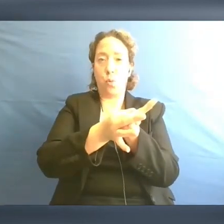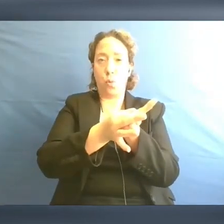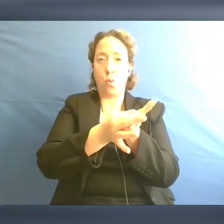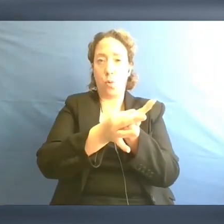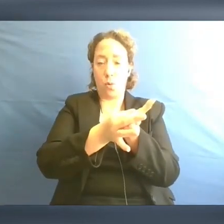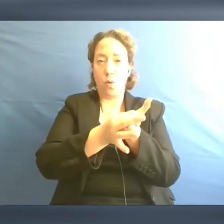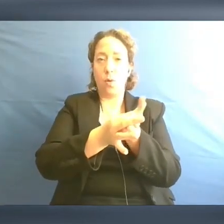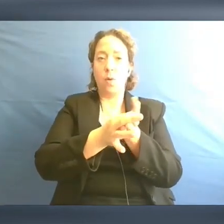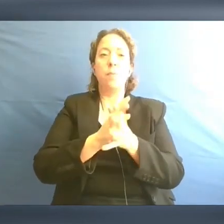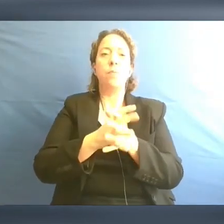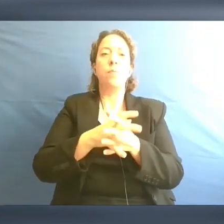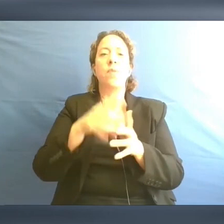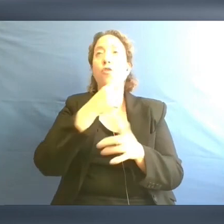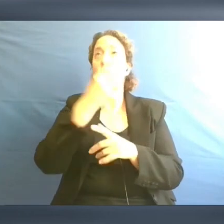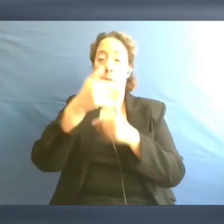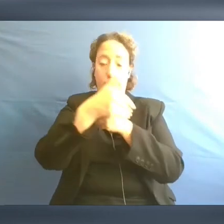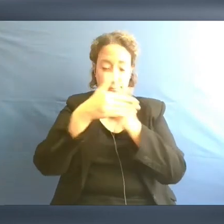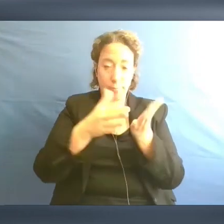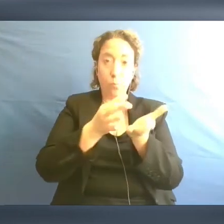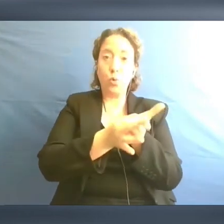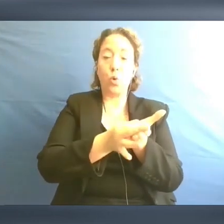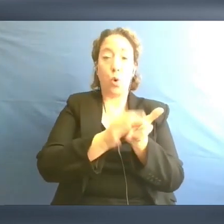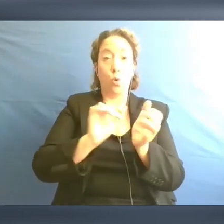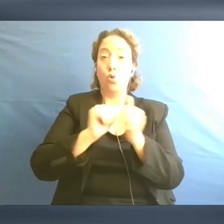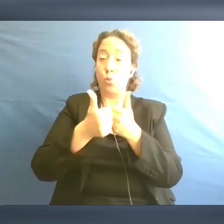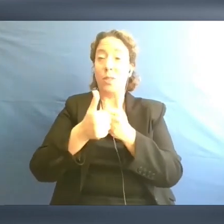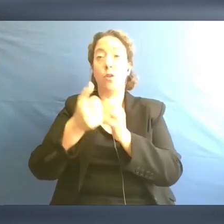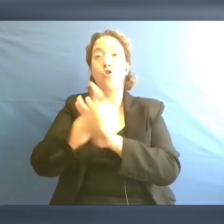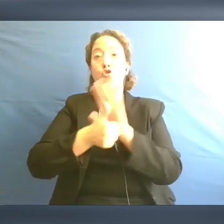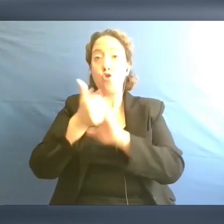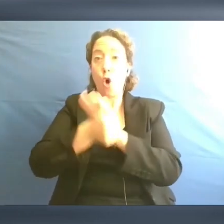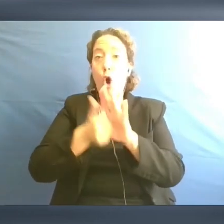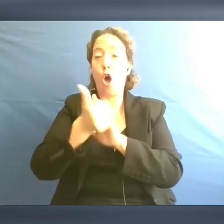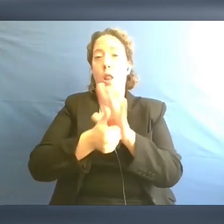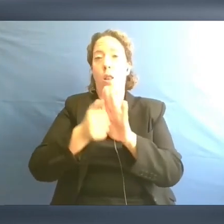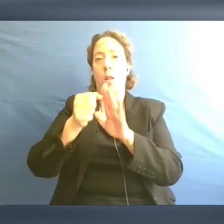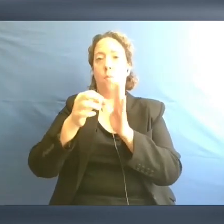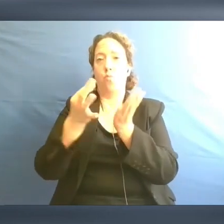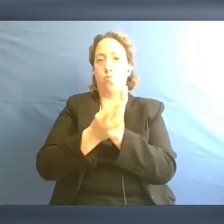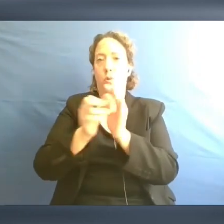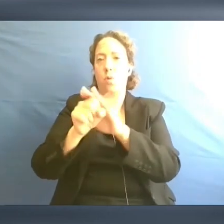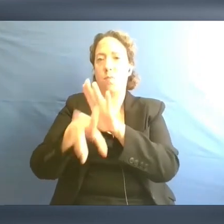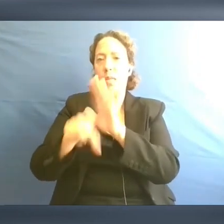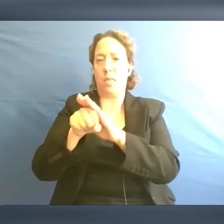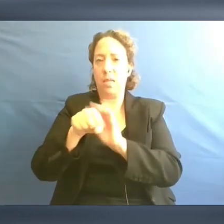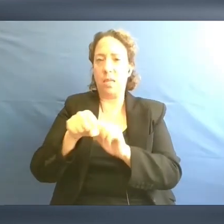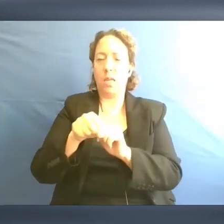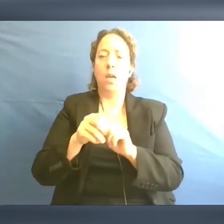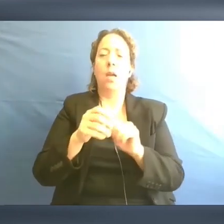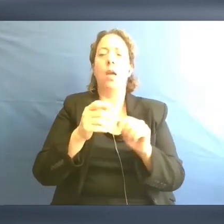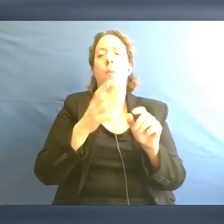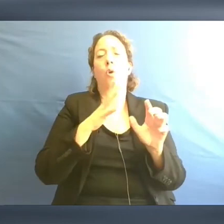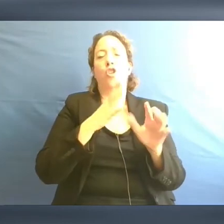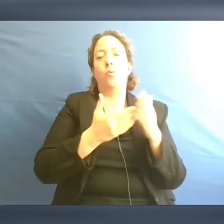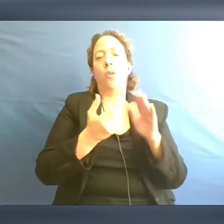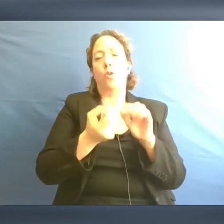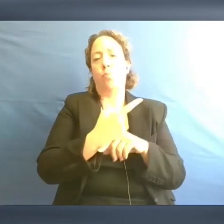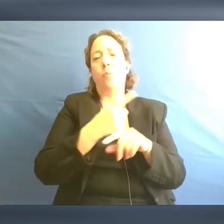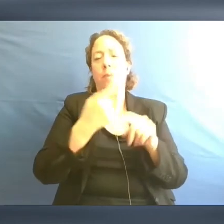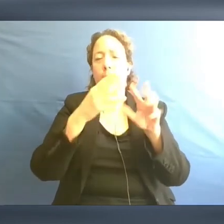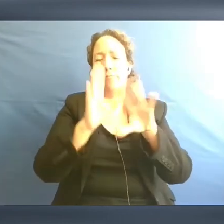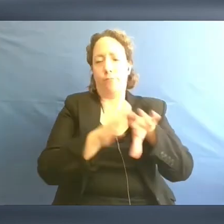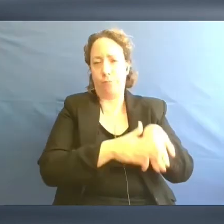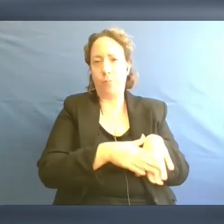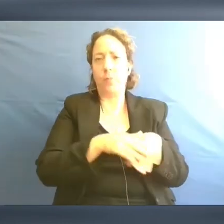C'est pas juste l'élément bouton de HTML, c'est tout ce qui a un rôle sémantique de bouton. Il y a une exception, je passe les détails. Et l'expectation,